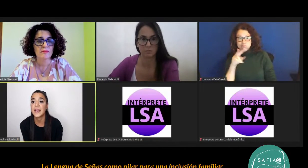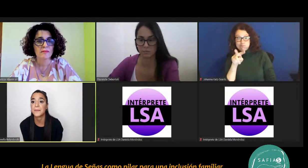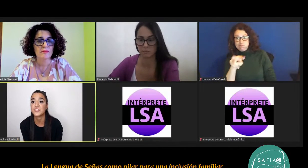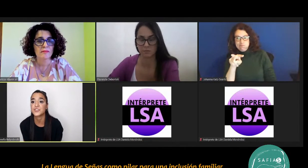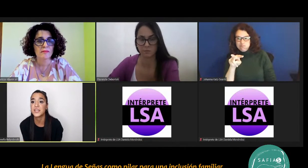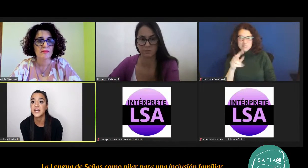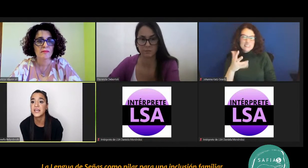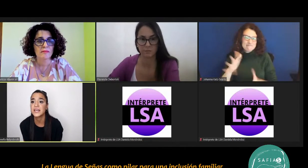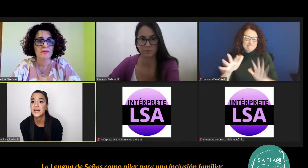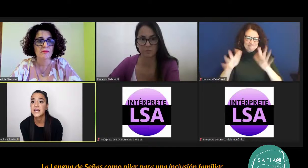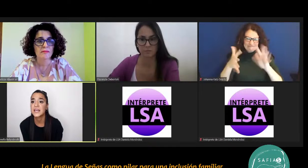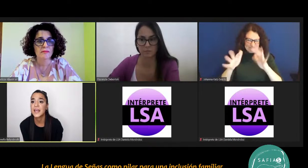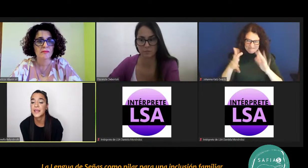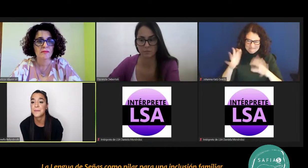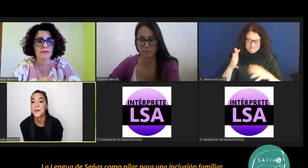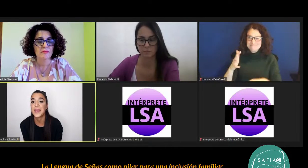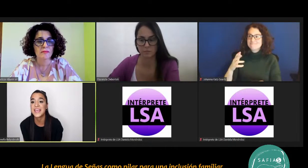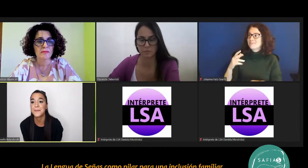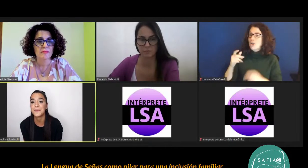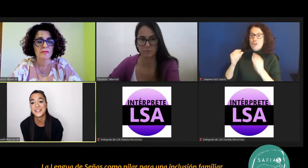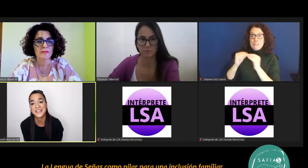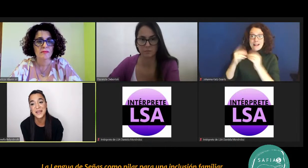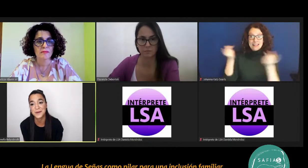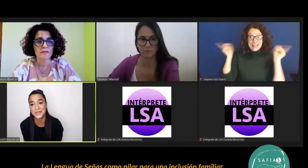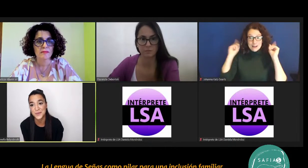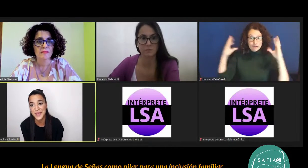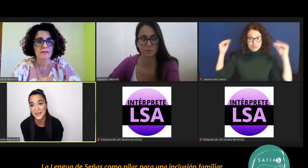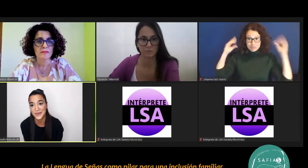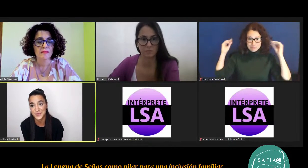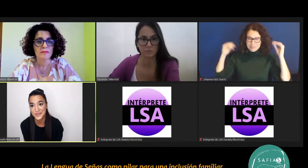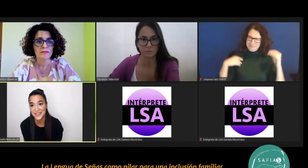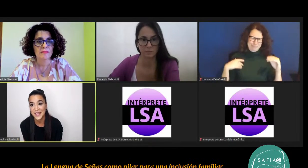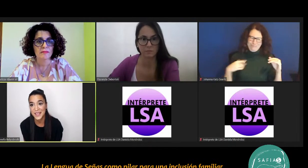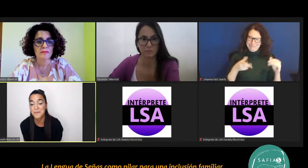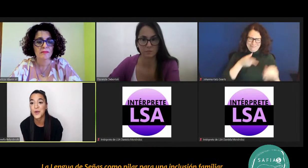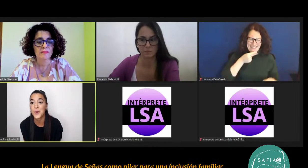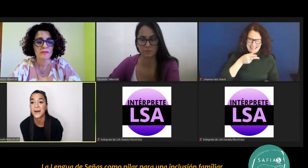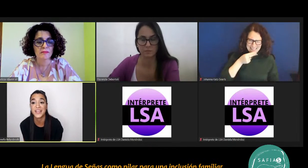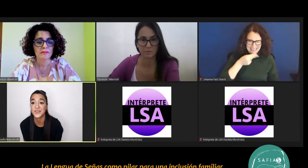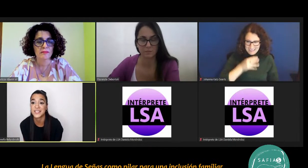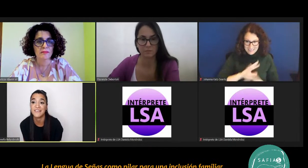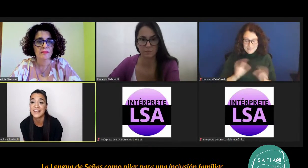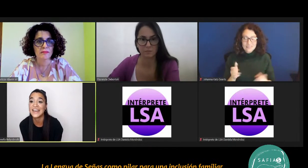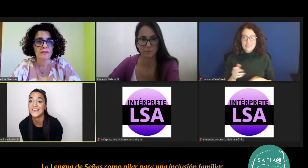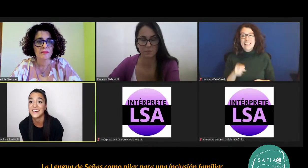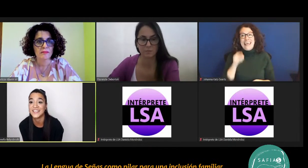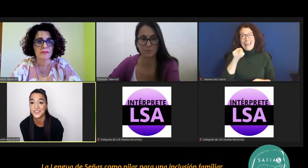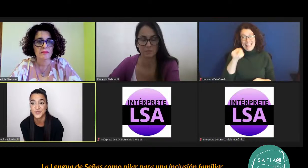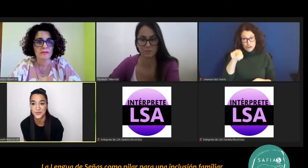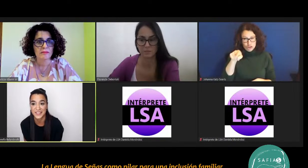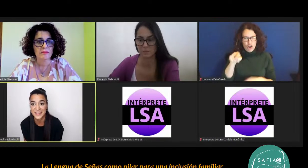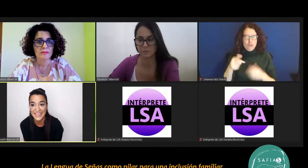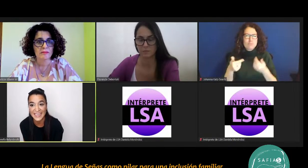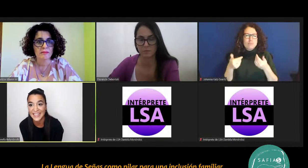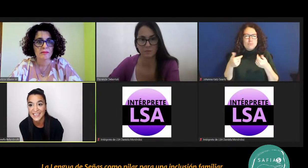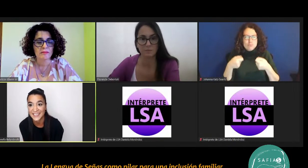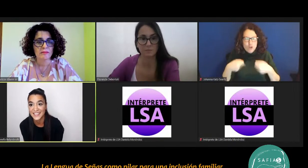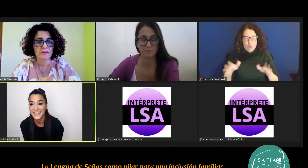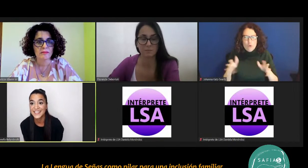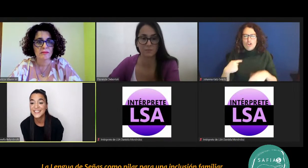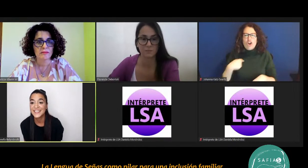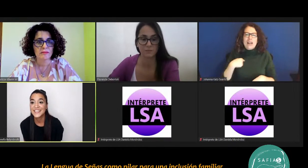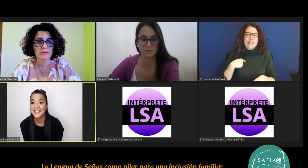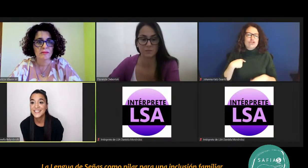Dice, la mayoría que me veía me entendía más o menos, y mis compañeros hablaban y yo no entendía